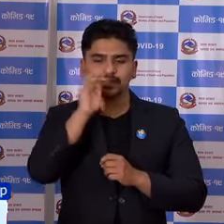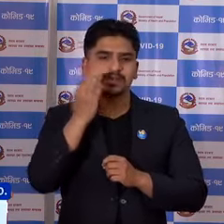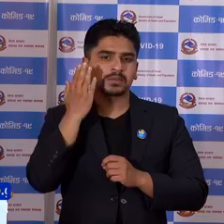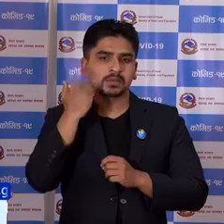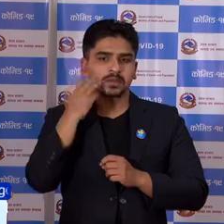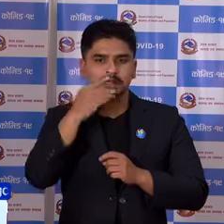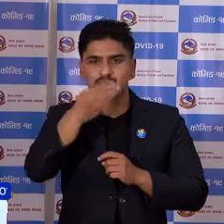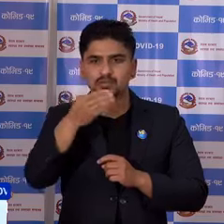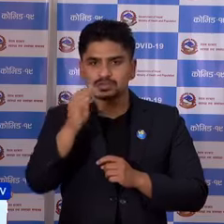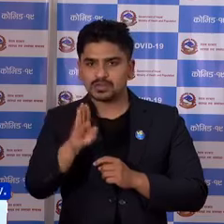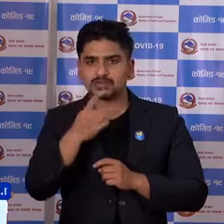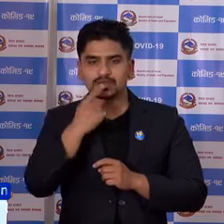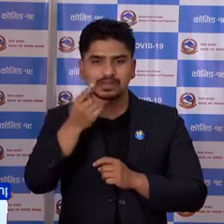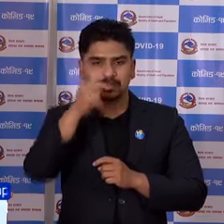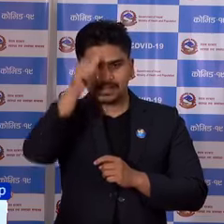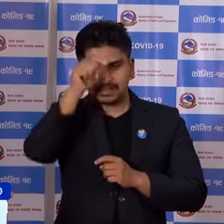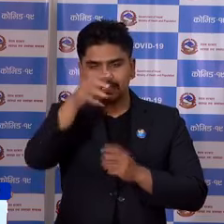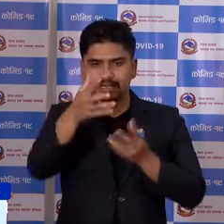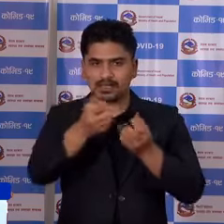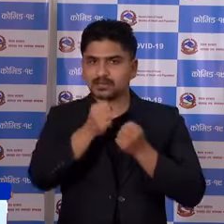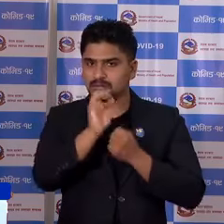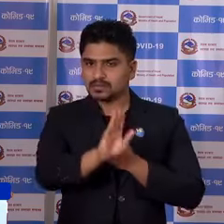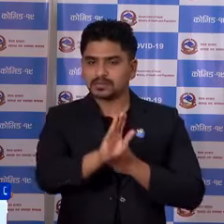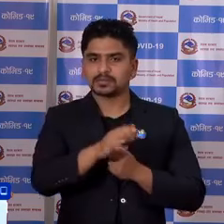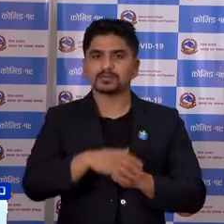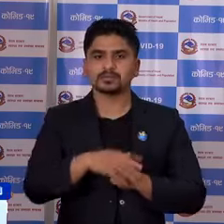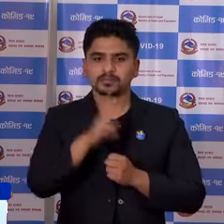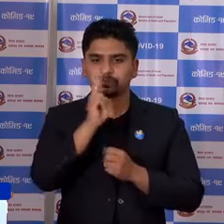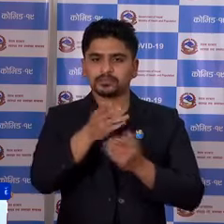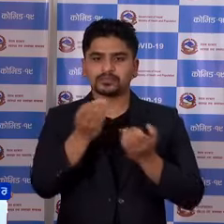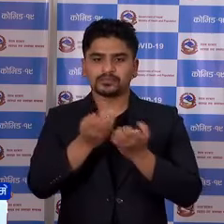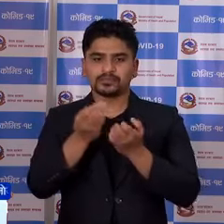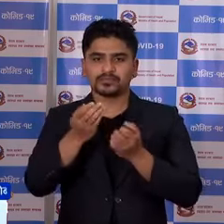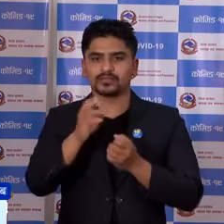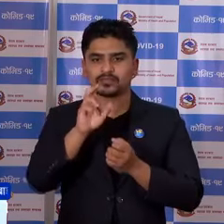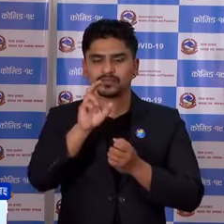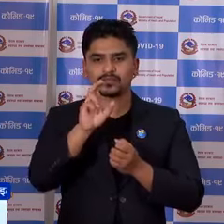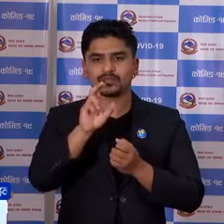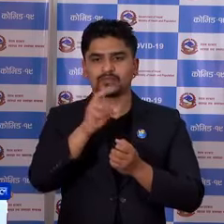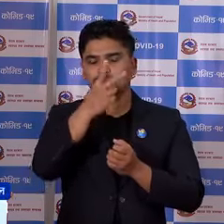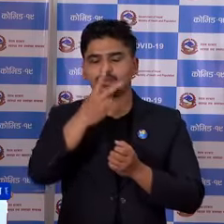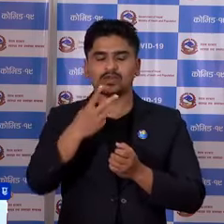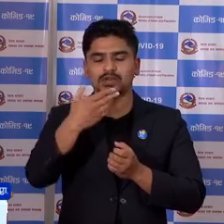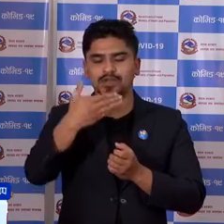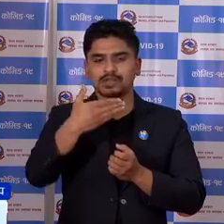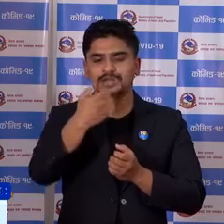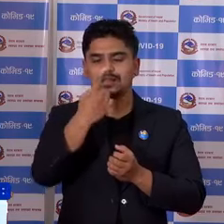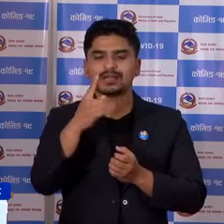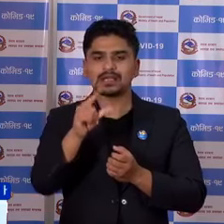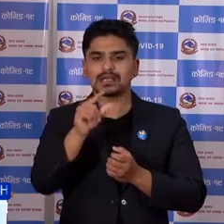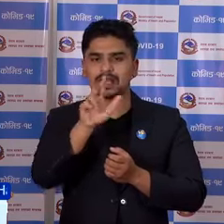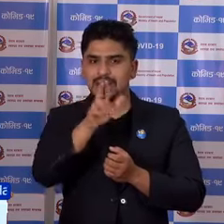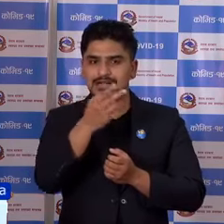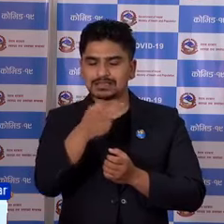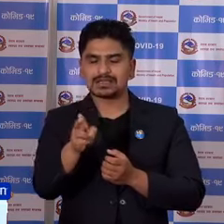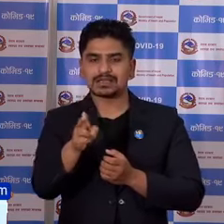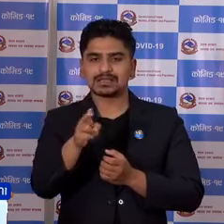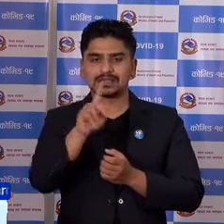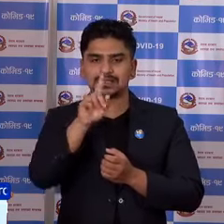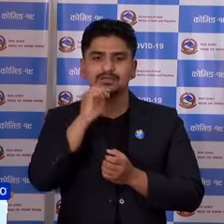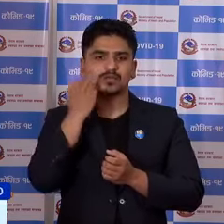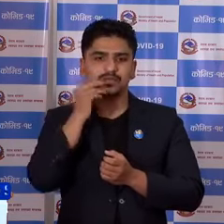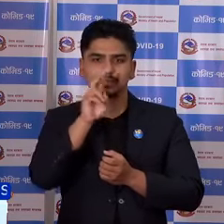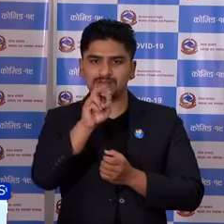महिला हुनुहुन्छ भन्ने हामीलाई जानकारी आएको छ। त्यसै गरी दैलेखका 8 जना, जो 1 जना महिला 20 वर्षीय